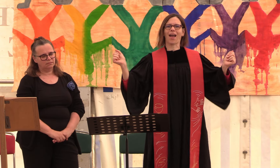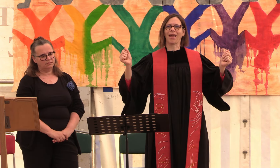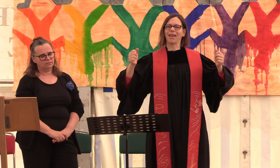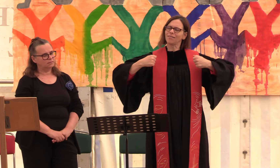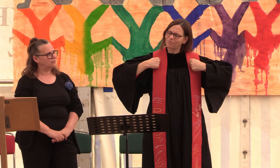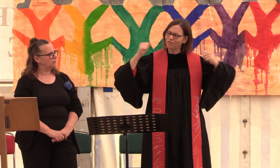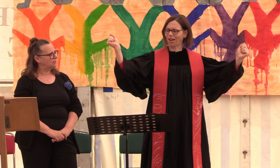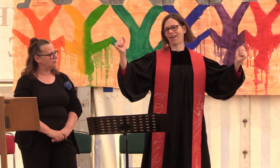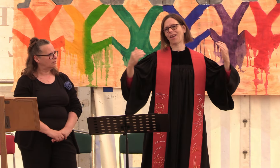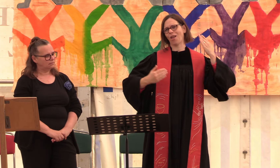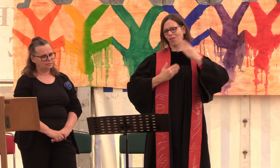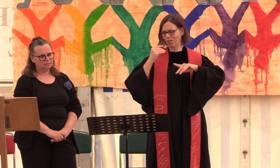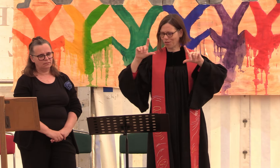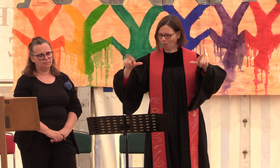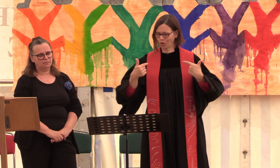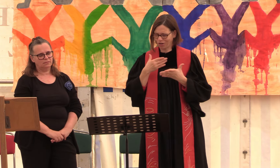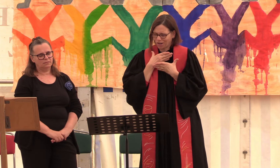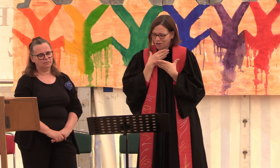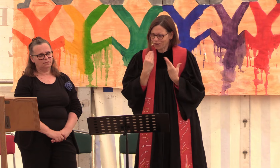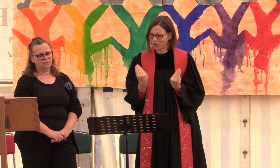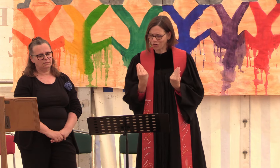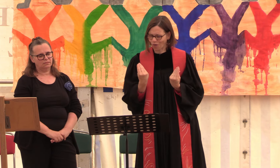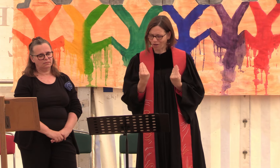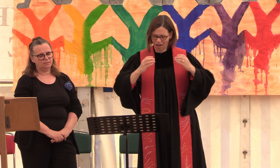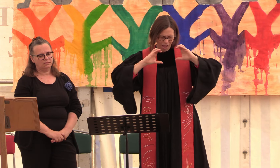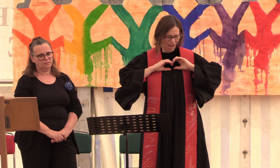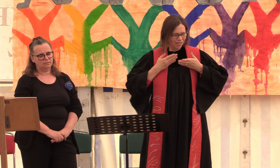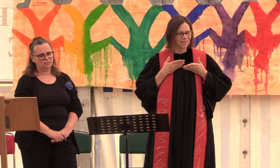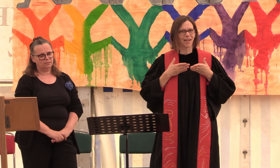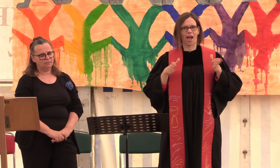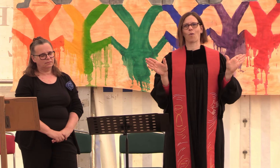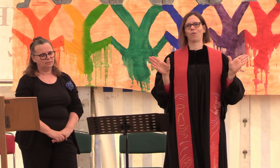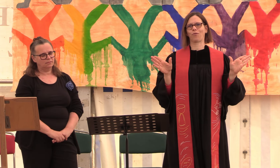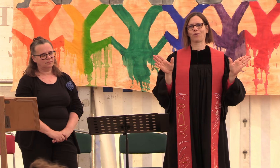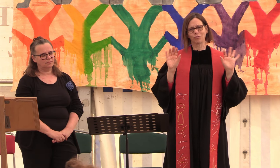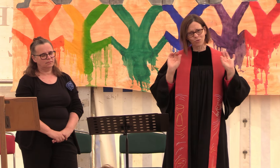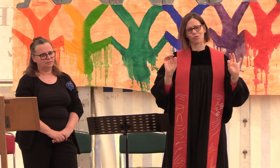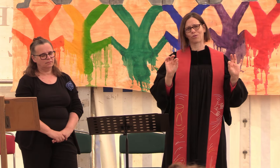wenn der andere uns vergibt, wir fühlen wir uns frei und erleichtert.